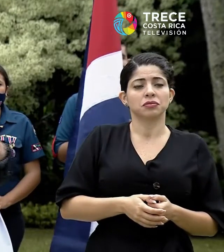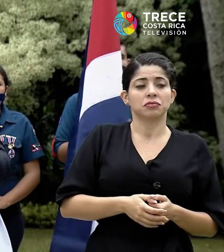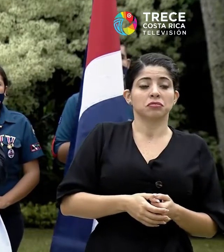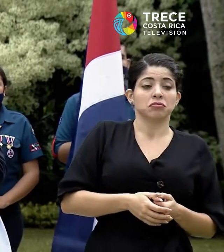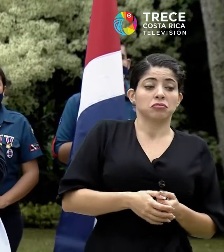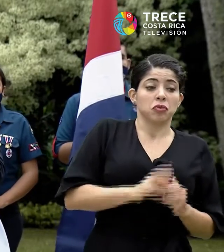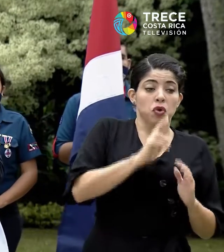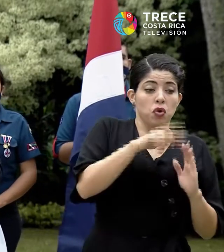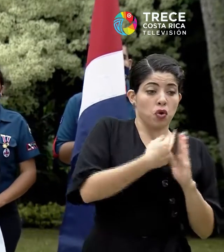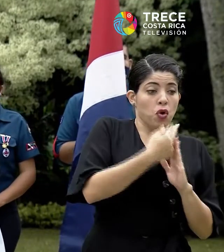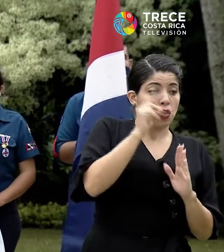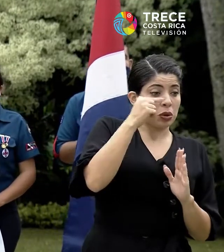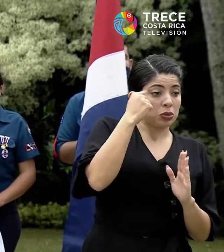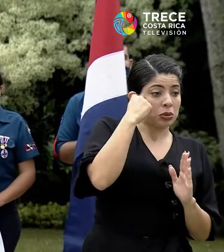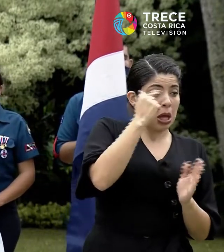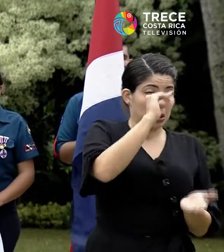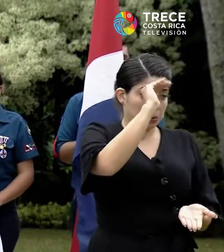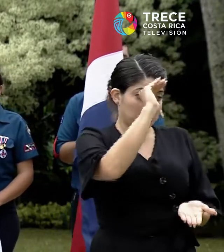reducir el rol del Estado,